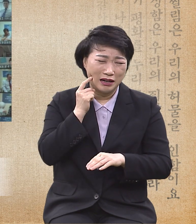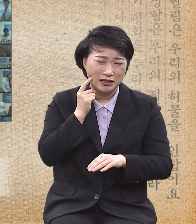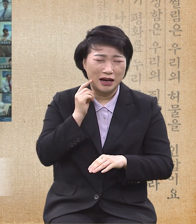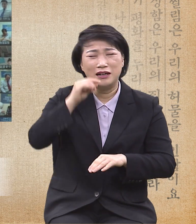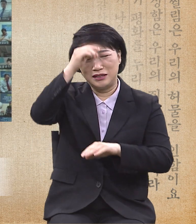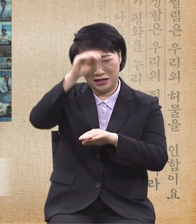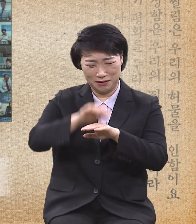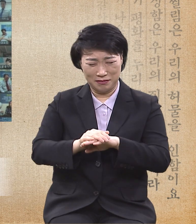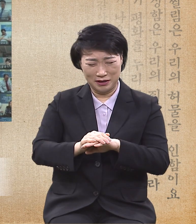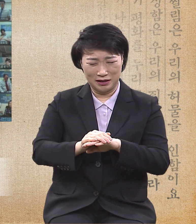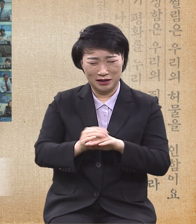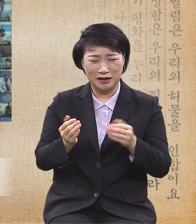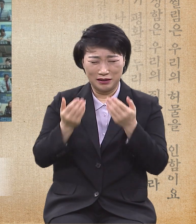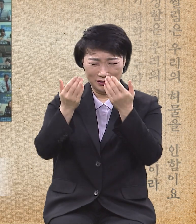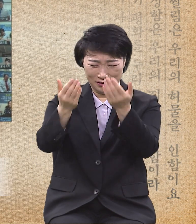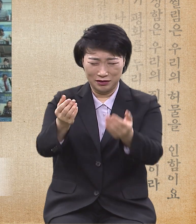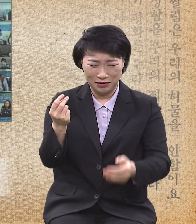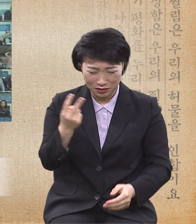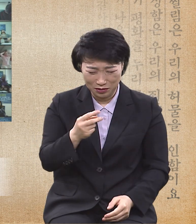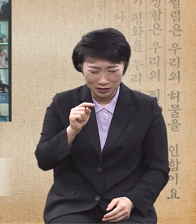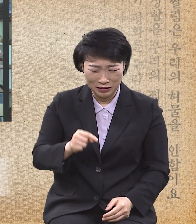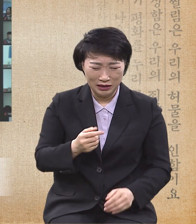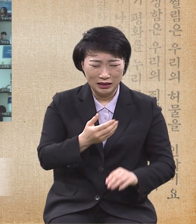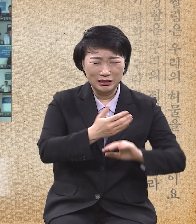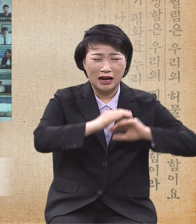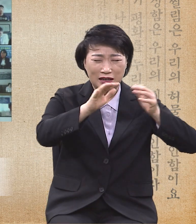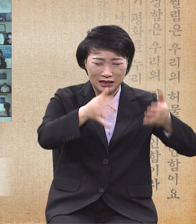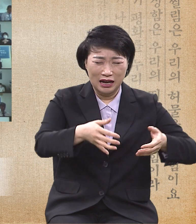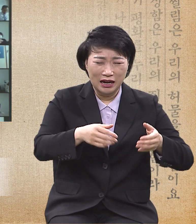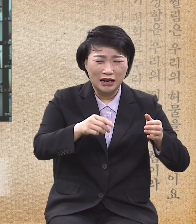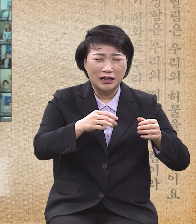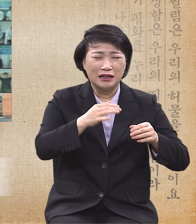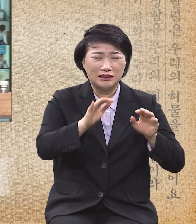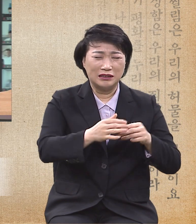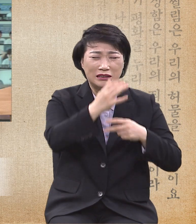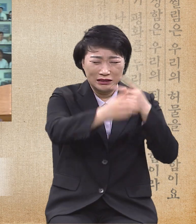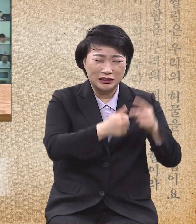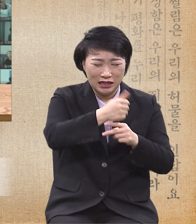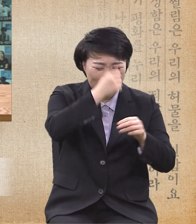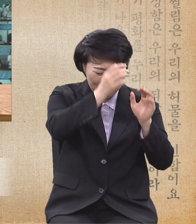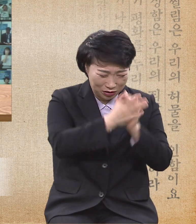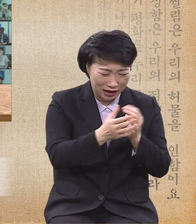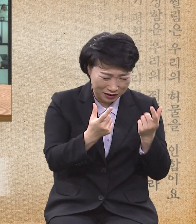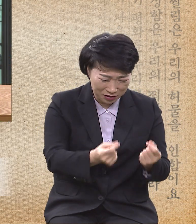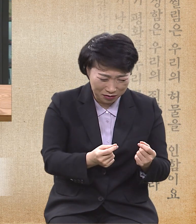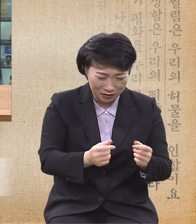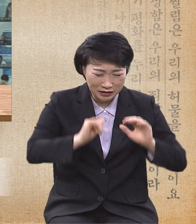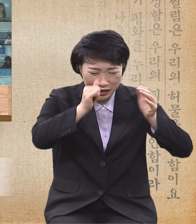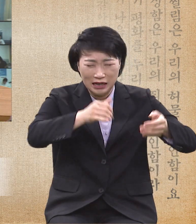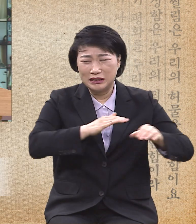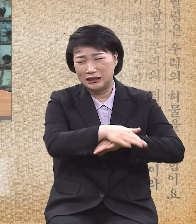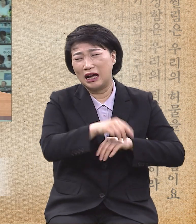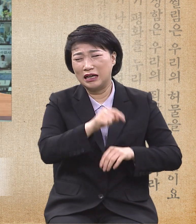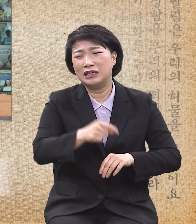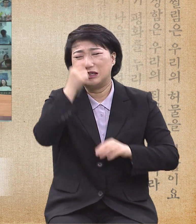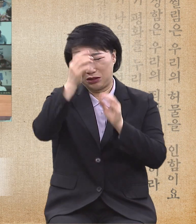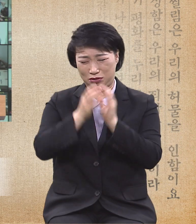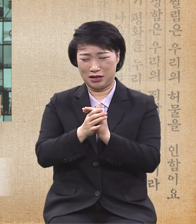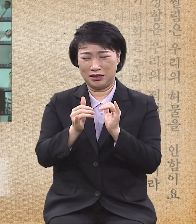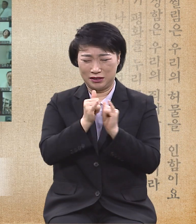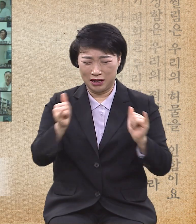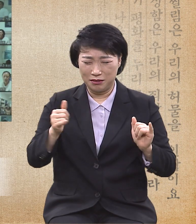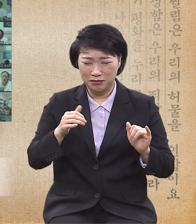예배, 그리고 이방 신에게 구하듯이 세속적인 것을 구하는 자들,